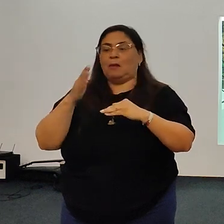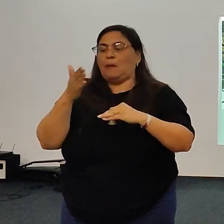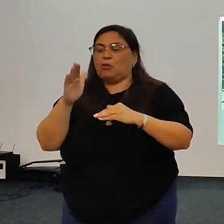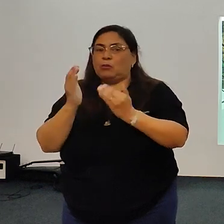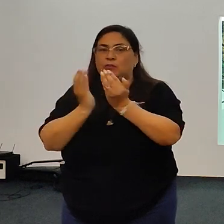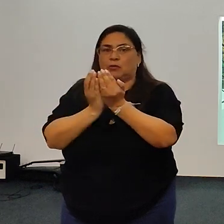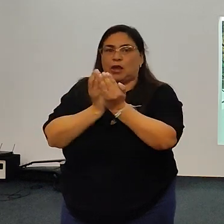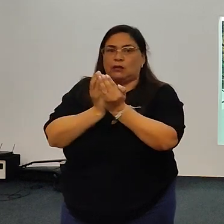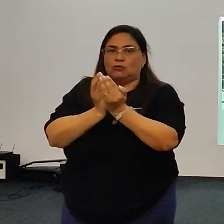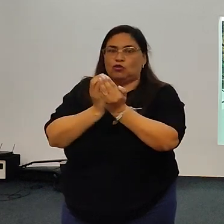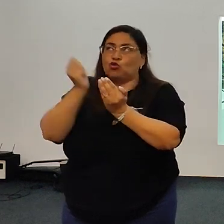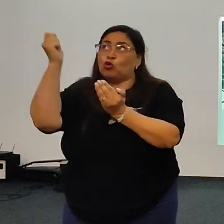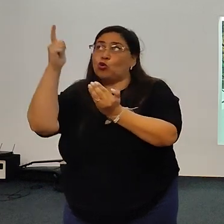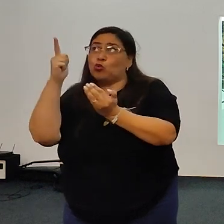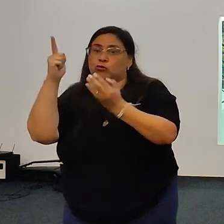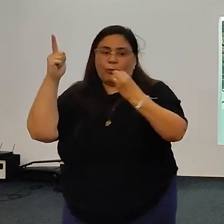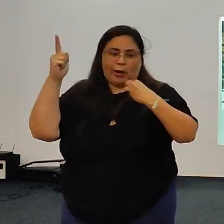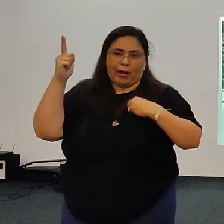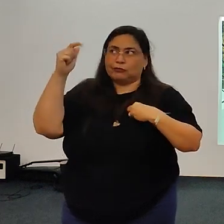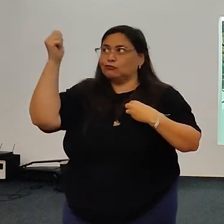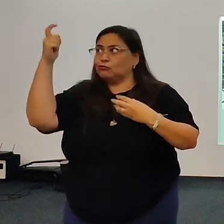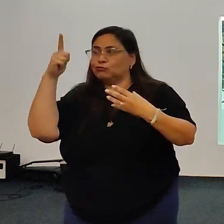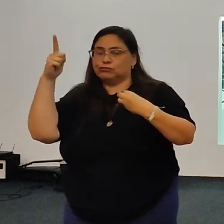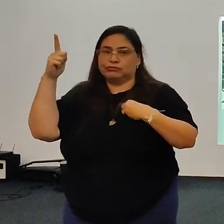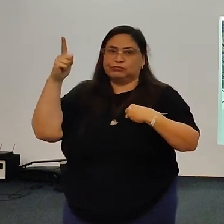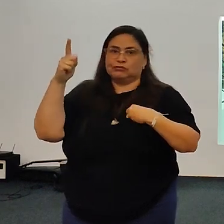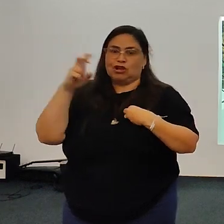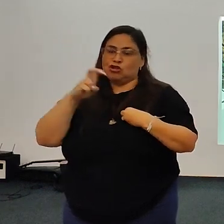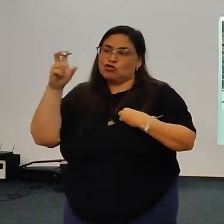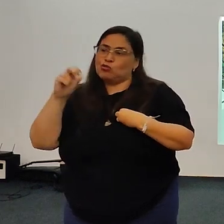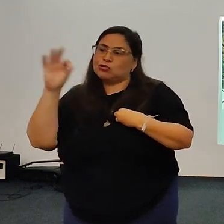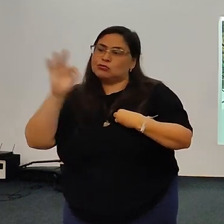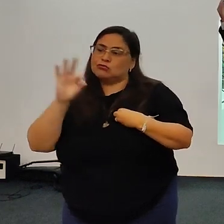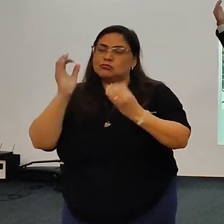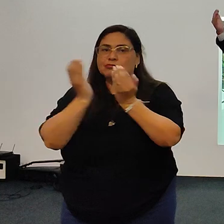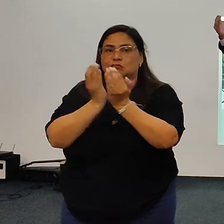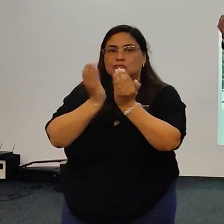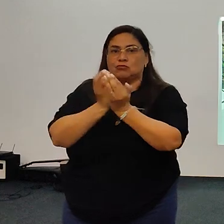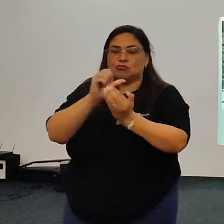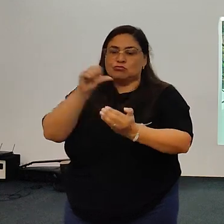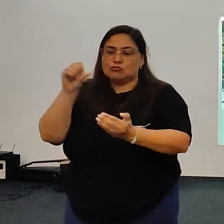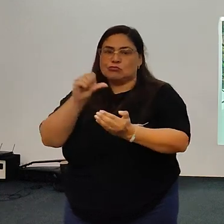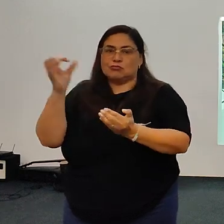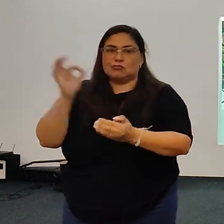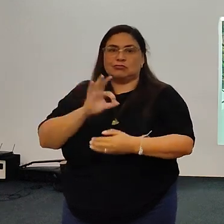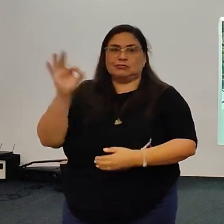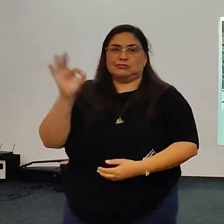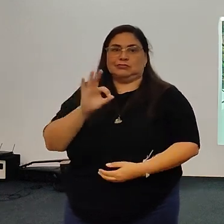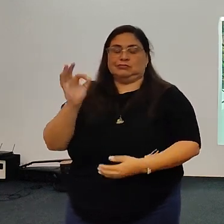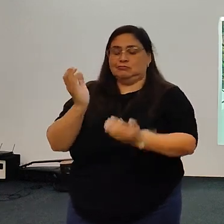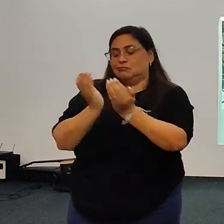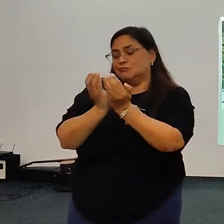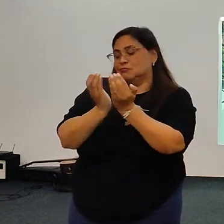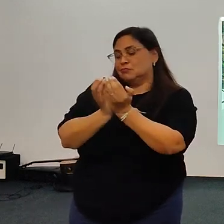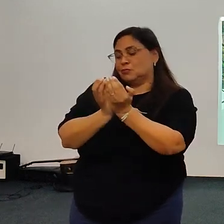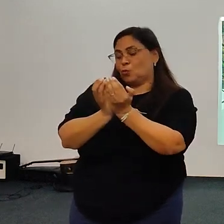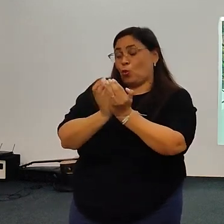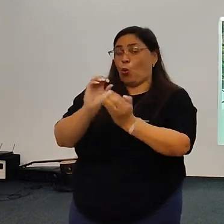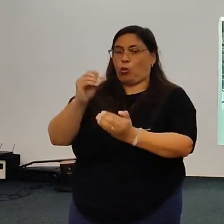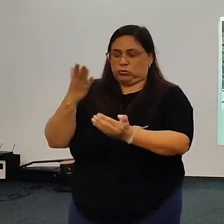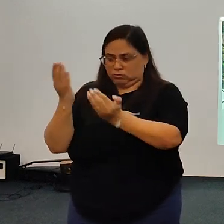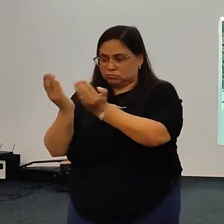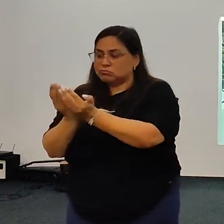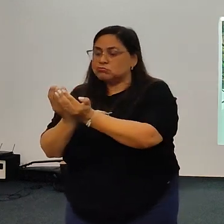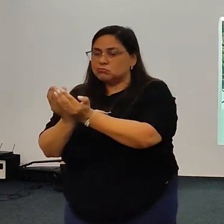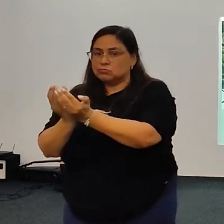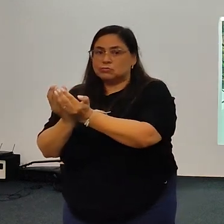crente. Não existe alguém que é crente 50%, 99%. Ou nós somos